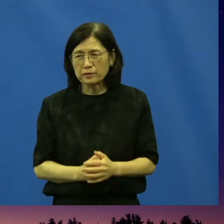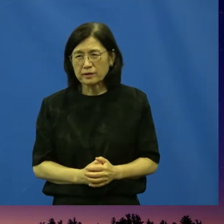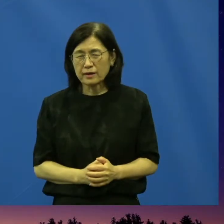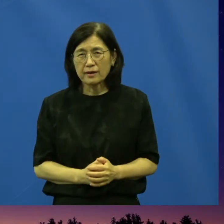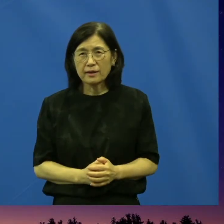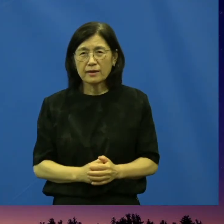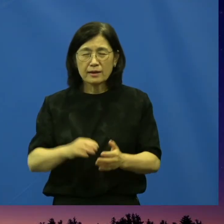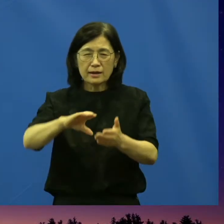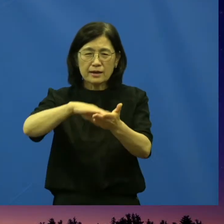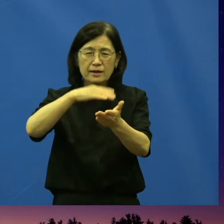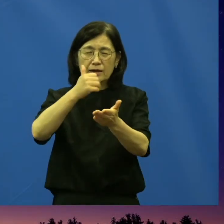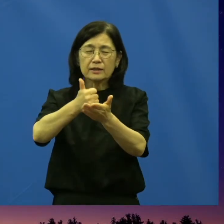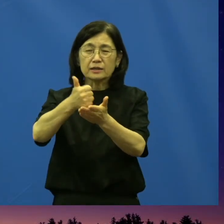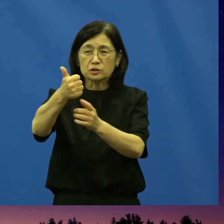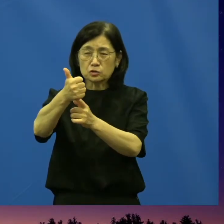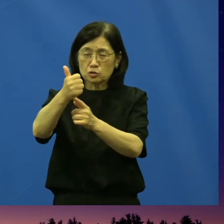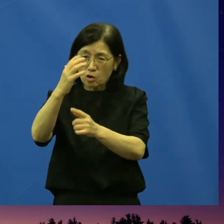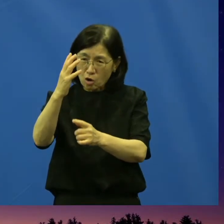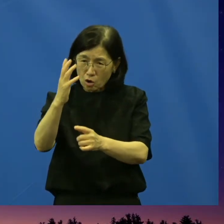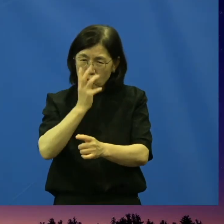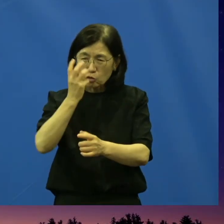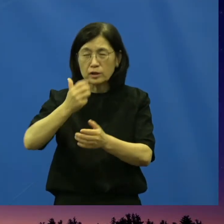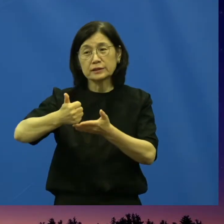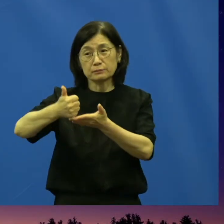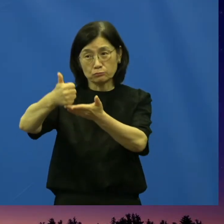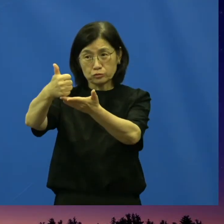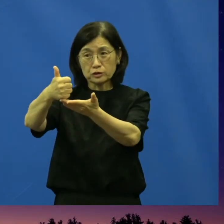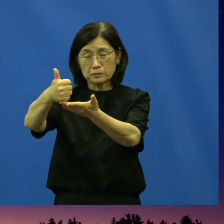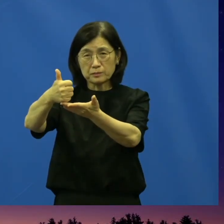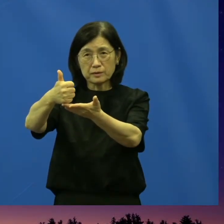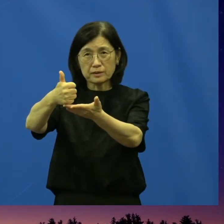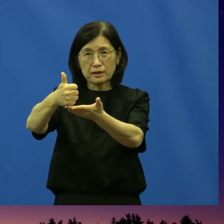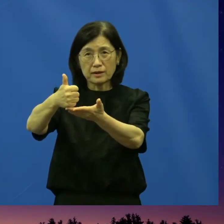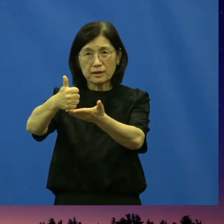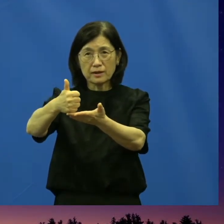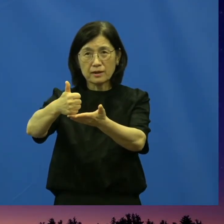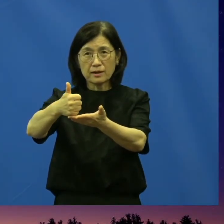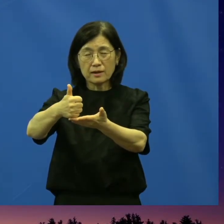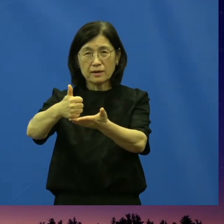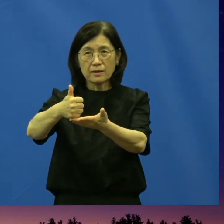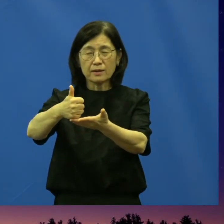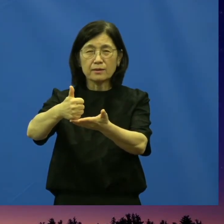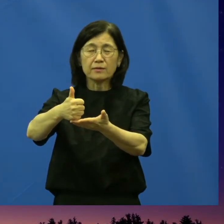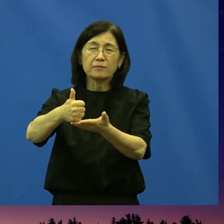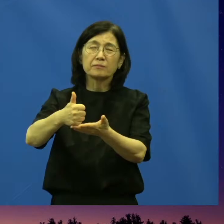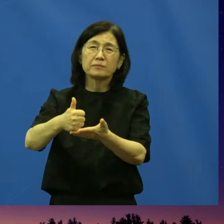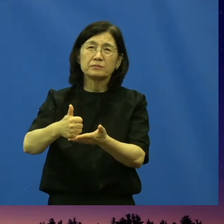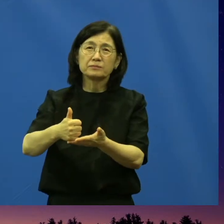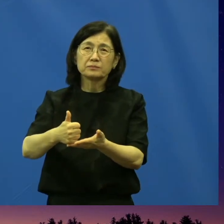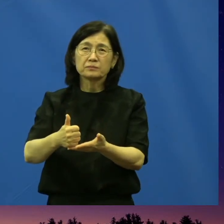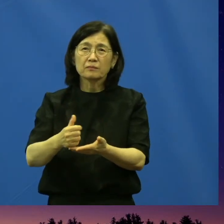여러분, 그리스도는 거룩하신 분입니다. 그리스도의 거룩함은 부정한 자들에게 소망이 되죠. 오직 거룩하신